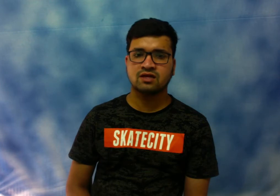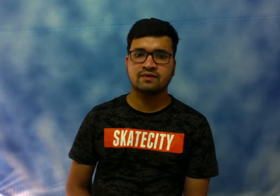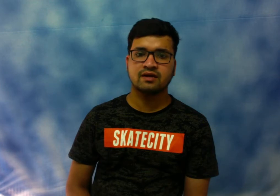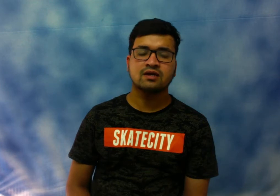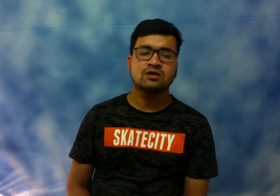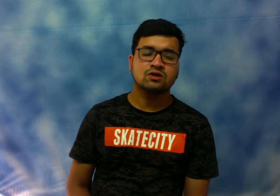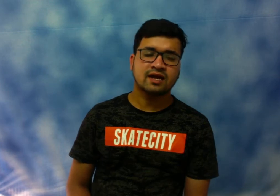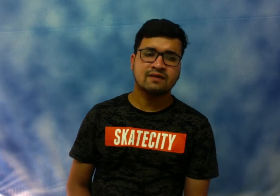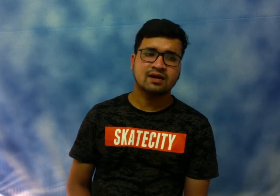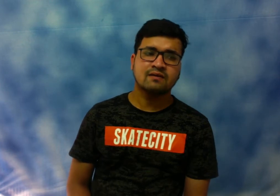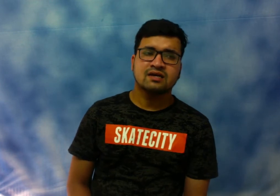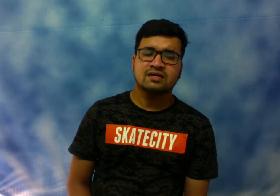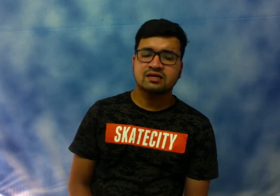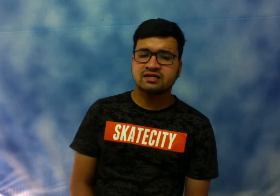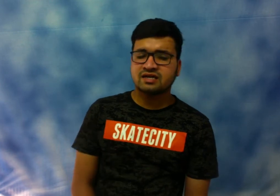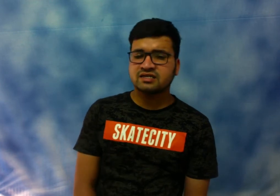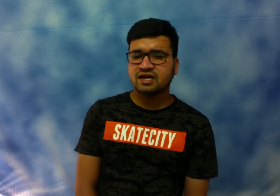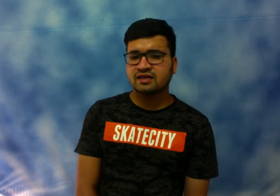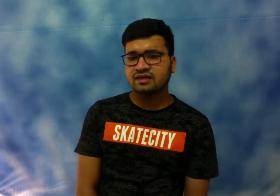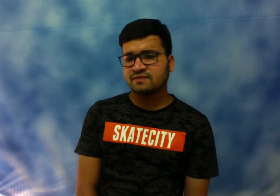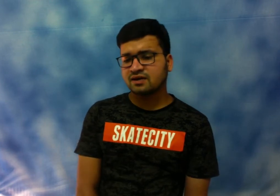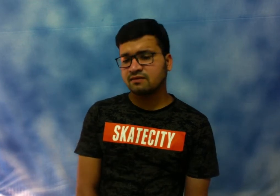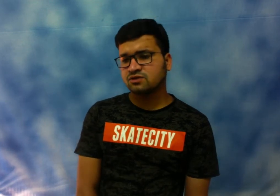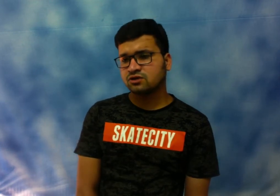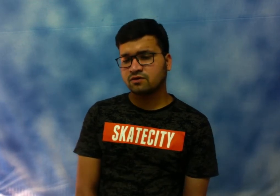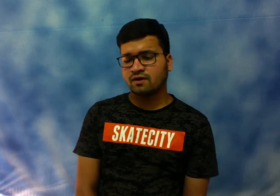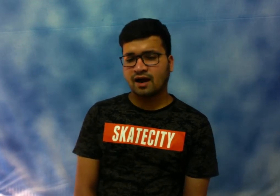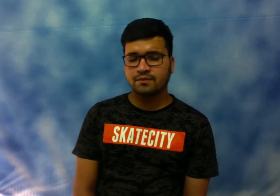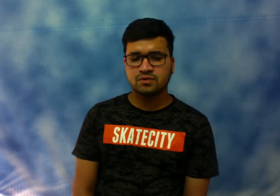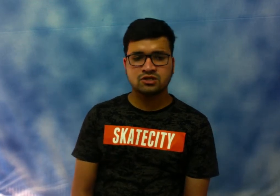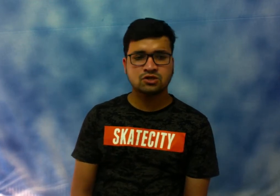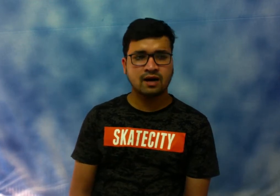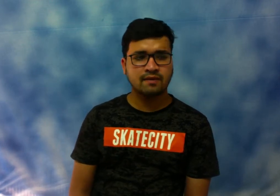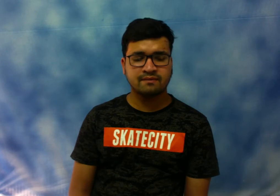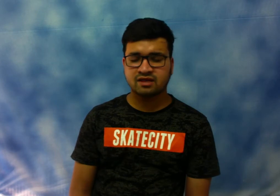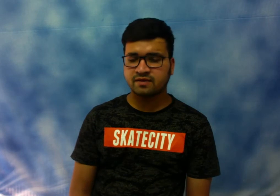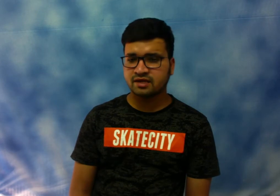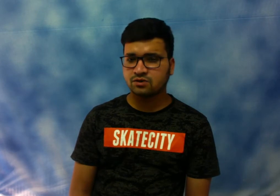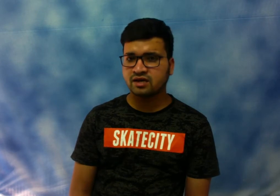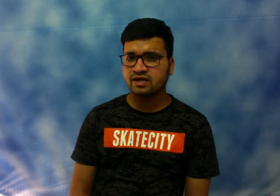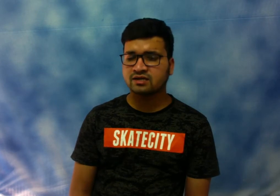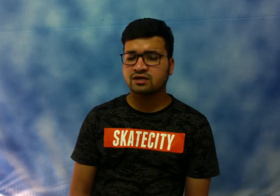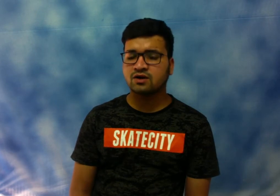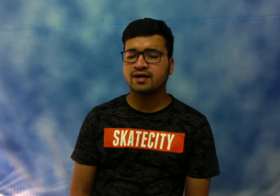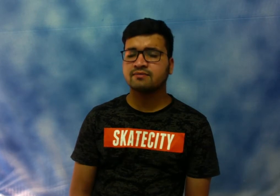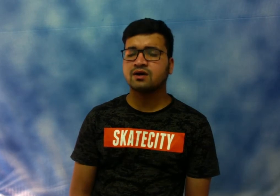में। तो कहने मतलब ये 3-4 चीज़ें ऐसी हैं मतलब जो आप जिसको आप लंबे समय तक यूज़ नहीं करते और